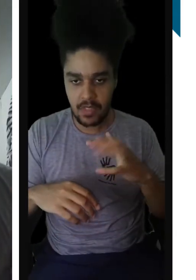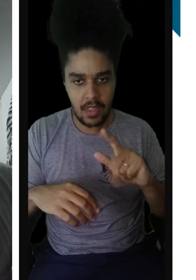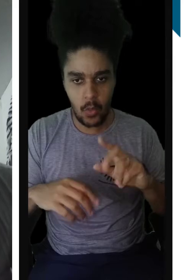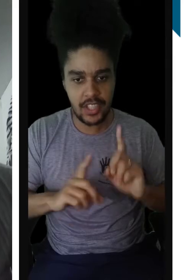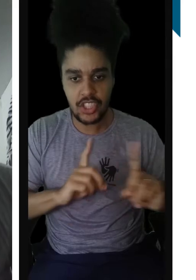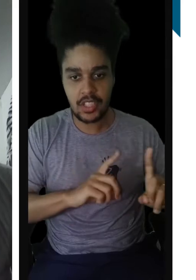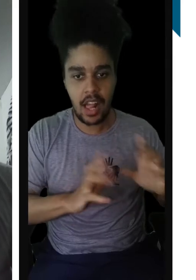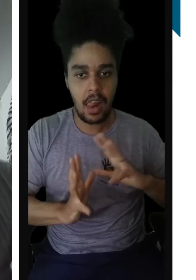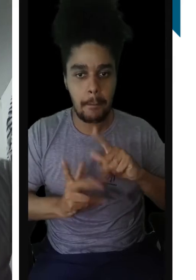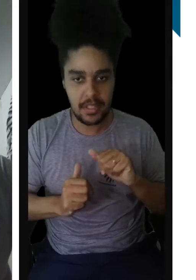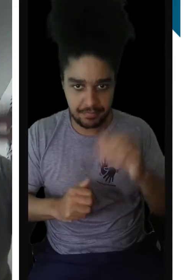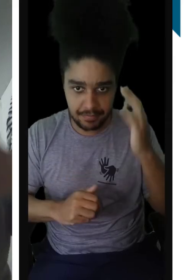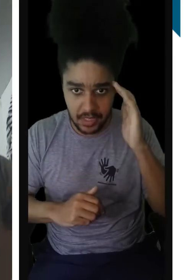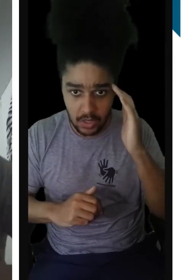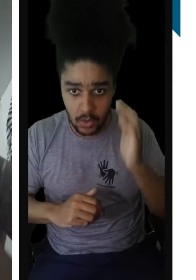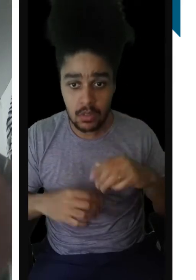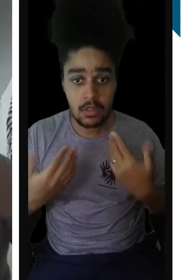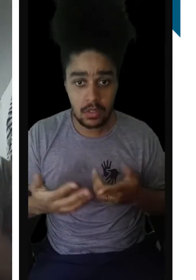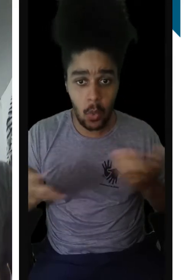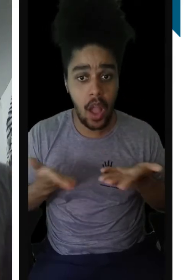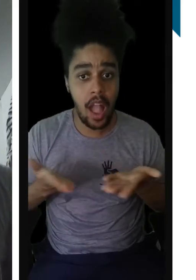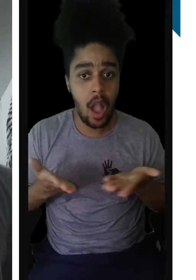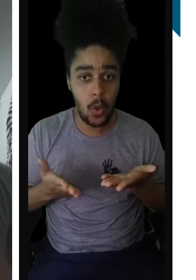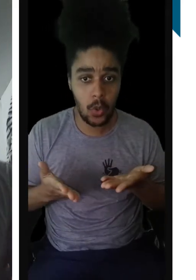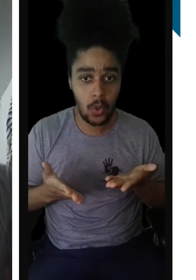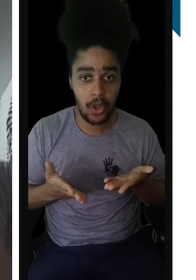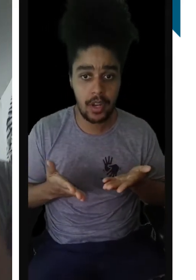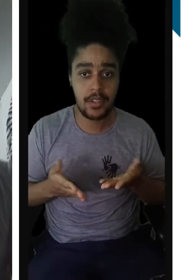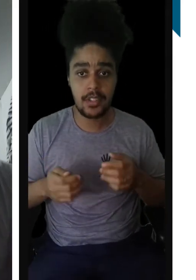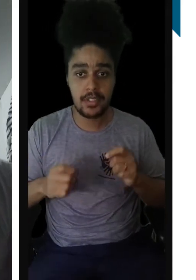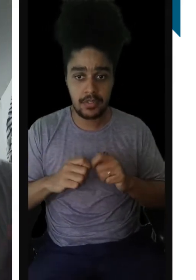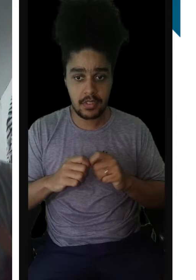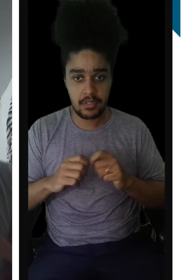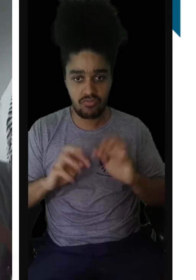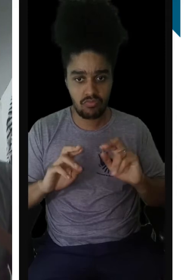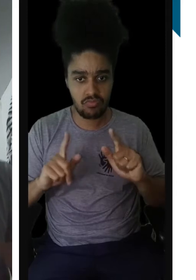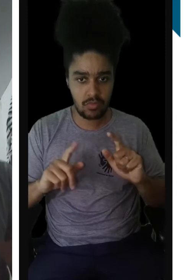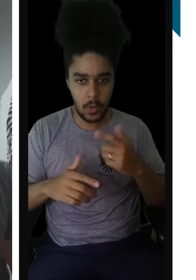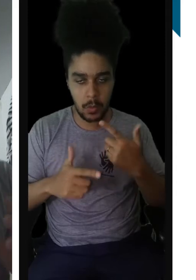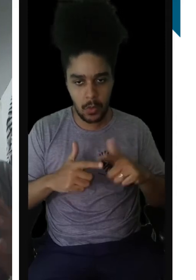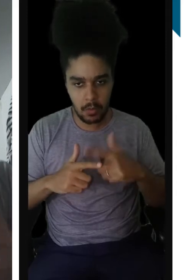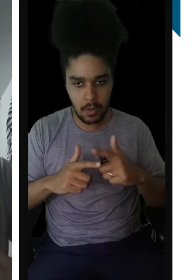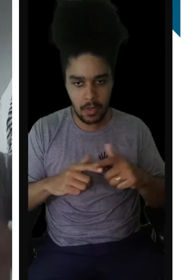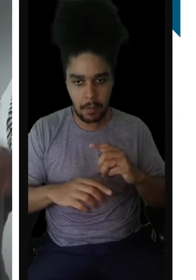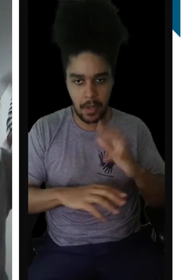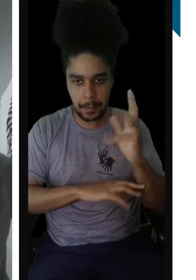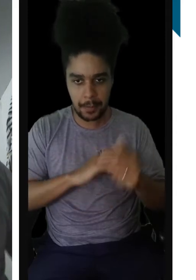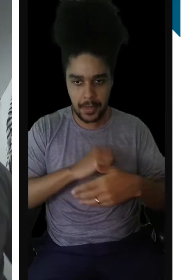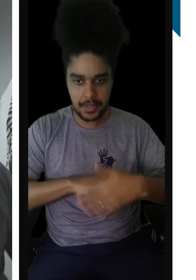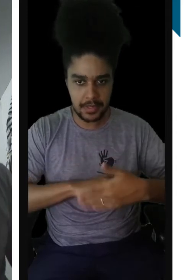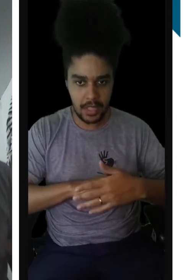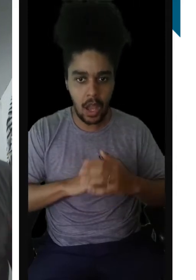planetária, entendeu? E aí, vamos agora que fizemos a diferenciação entre problemas ambientais de